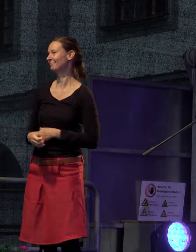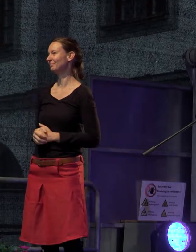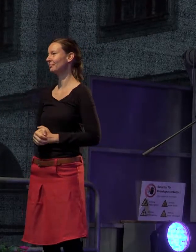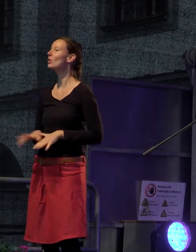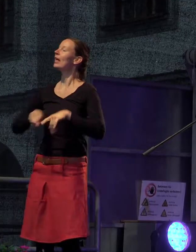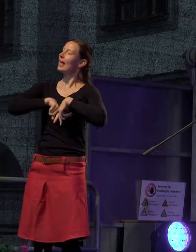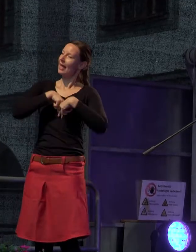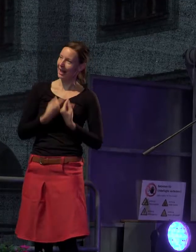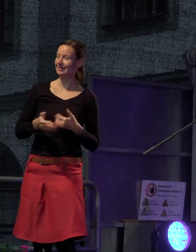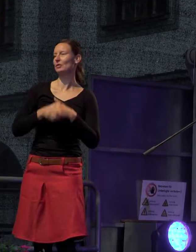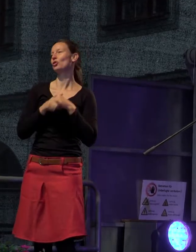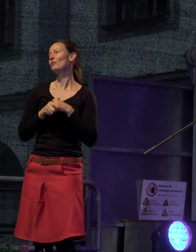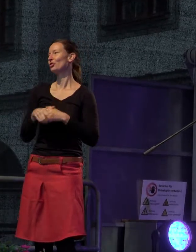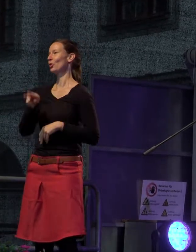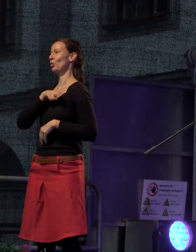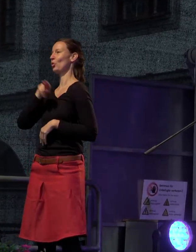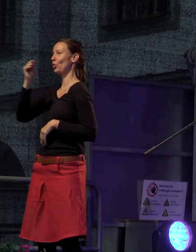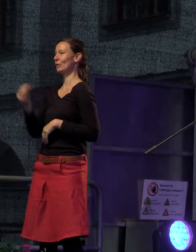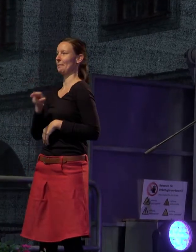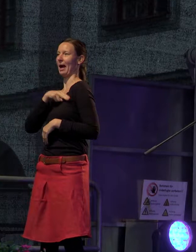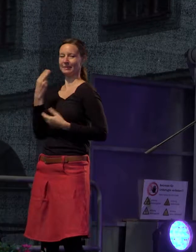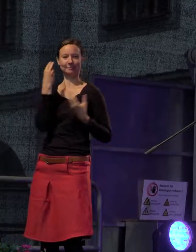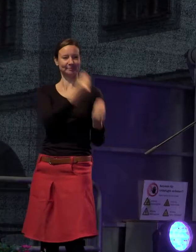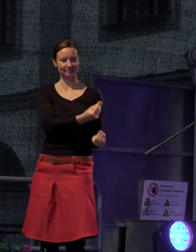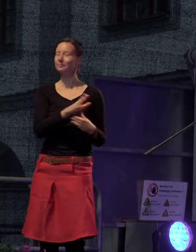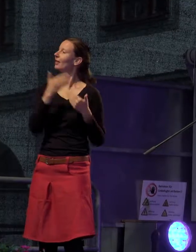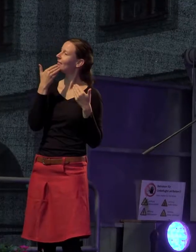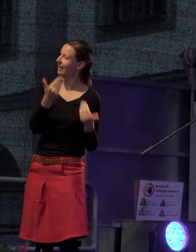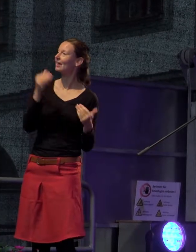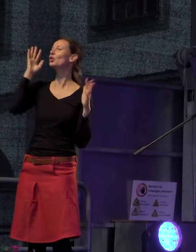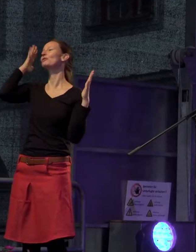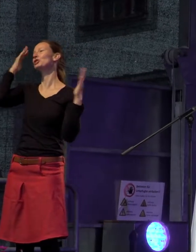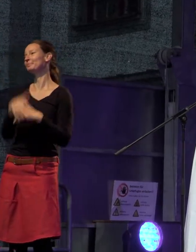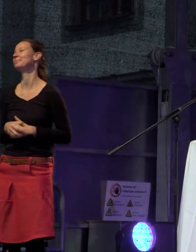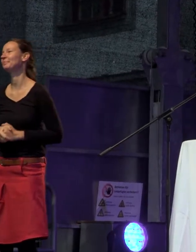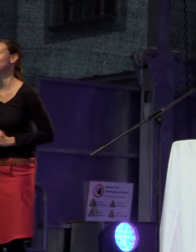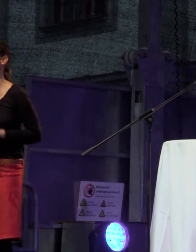kunstpreis der stadt kempten herzlichen dank als ling glückwunsch